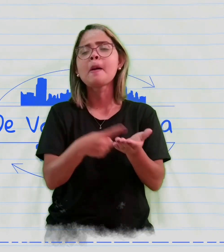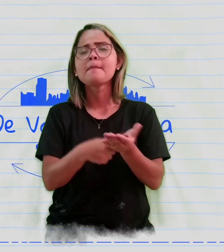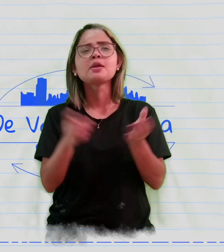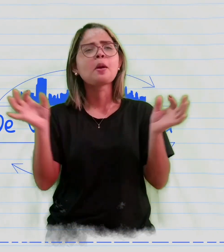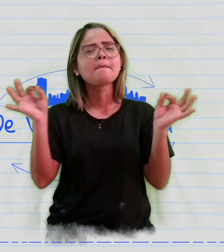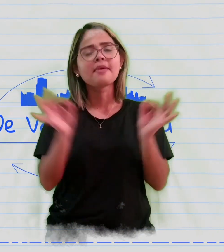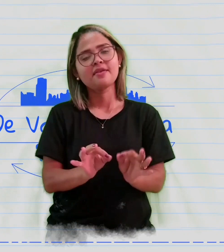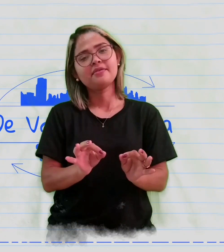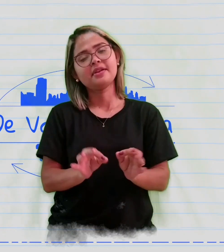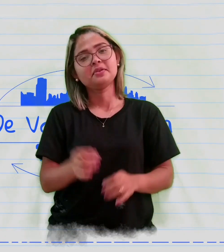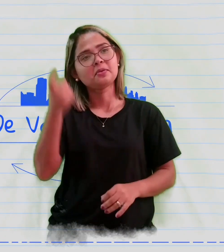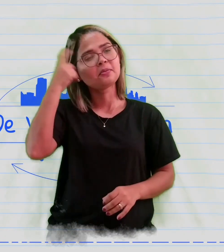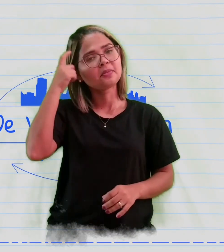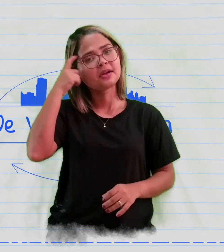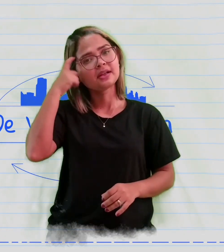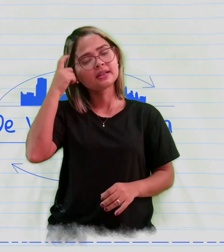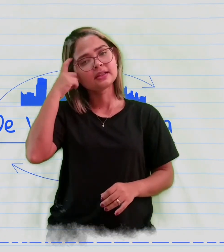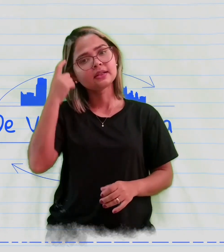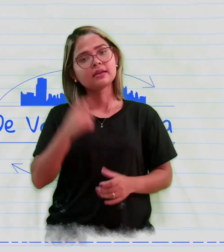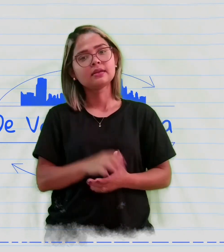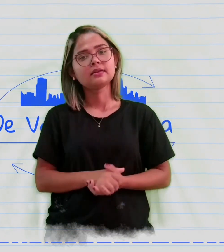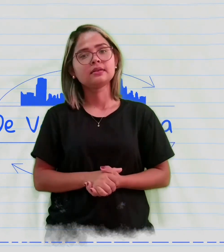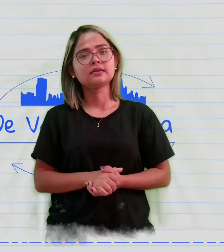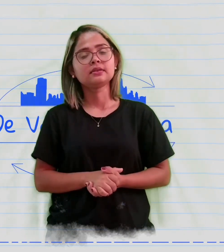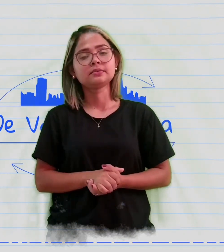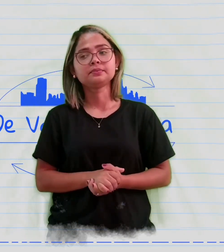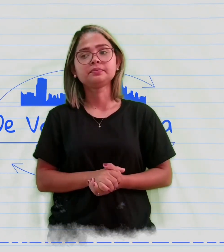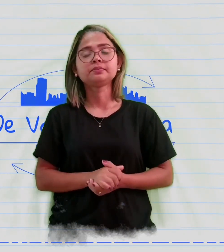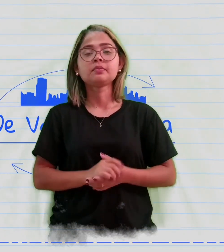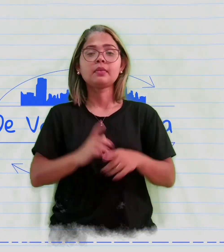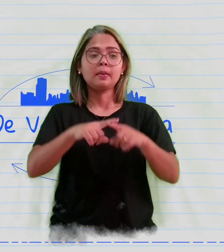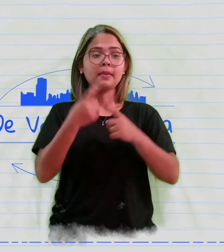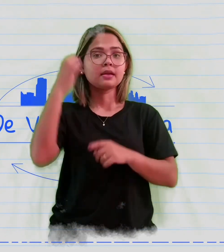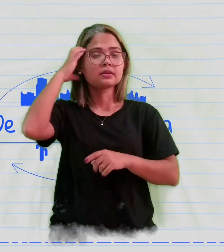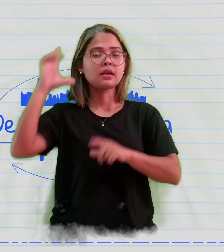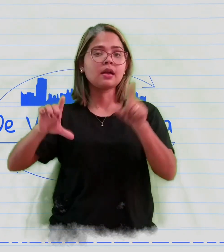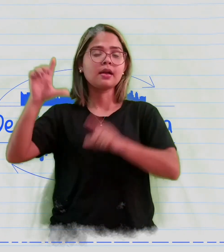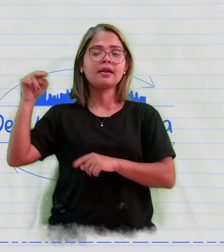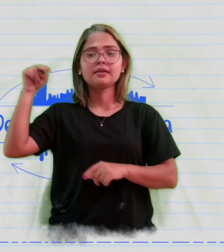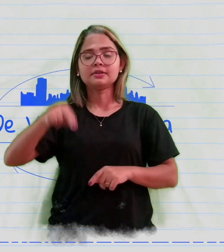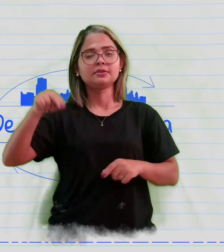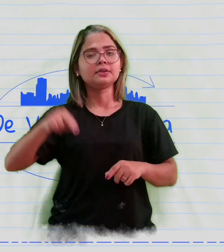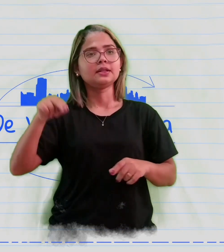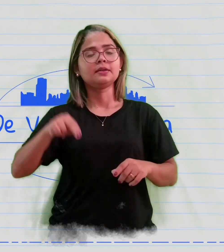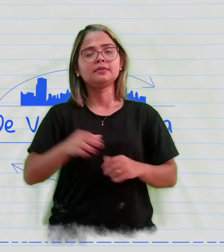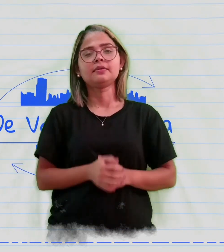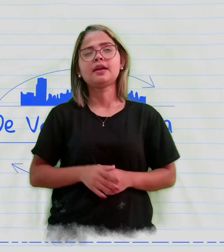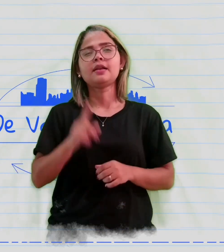perfeito. E uma ideia brilhante de vocês, que ia ser clipes, mas a rádio novela foi... Foi